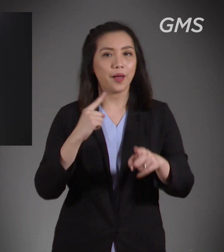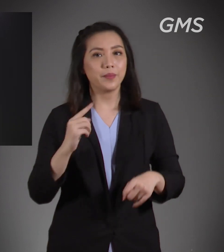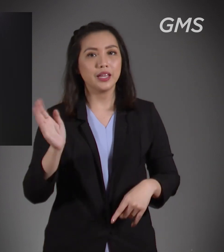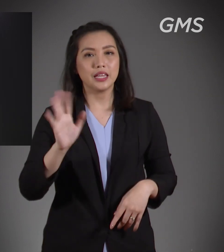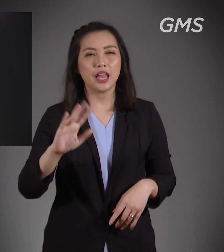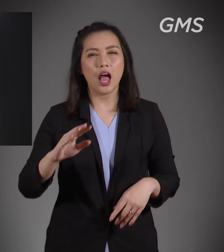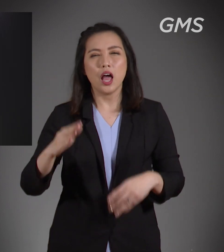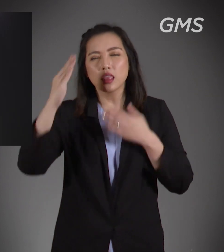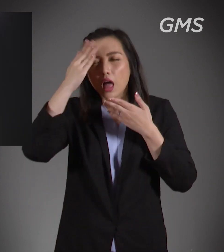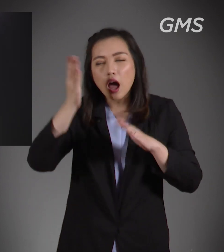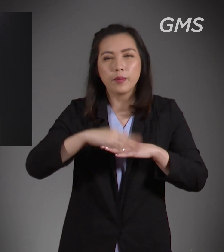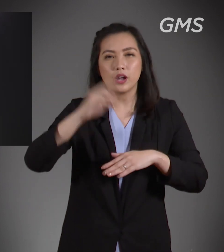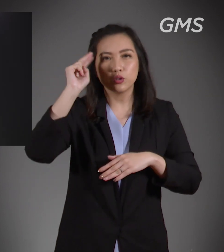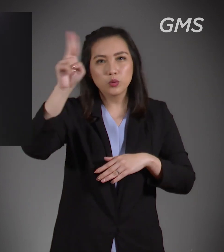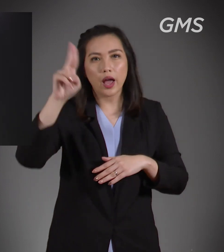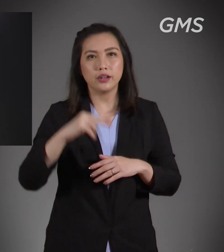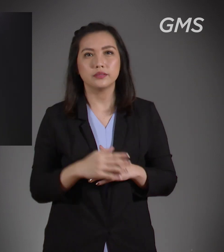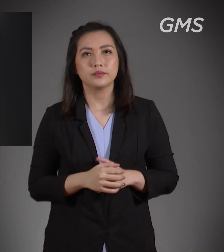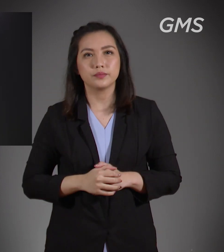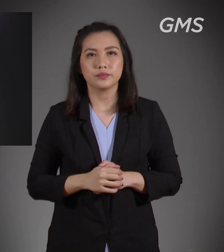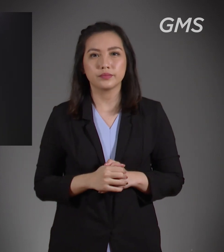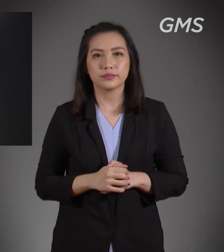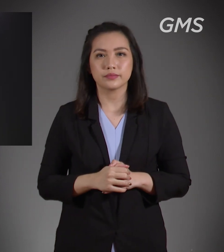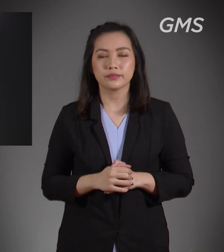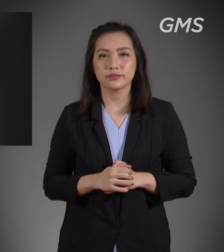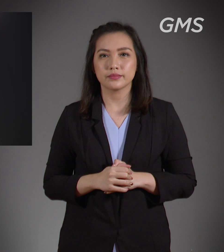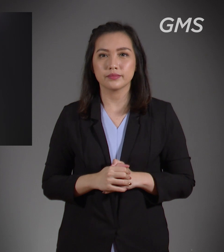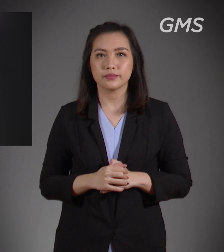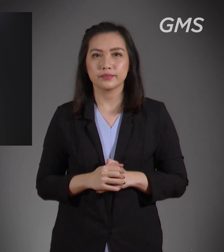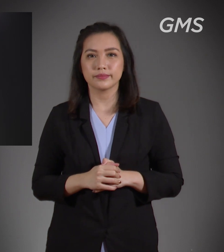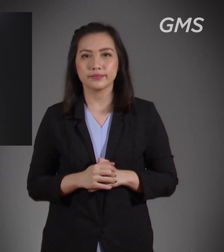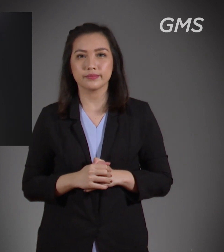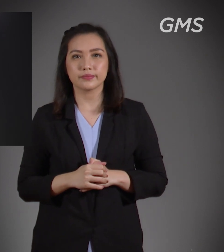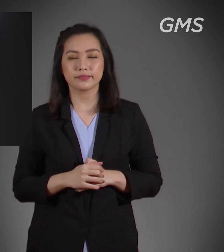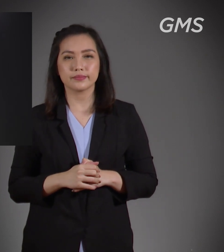Allah. Tetapi sebagai manifestasi jadi bisa juga sebaliknya.